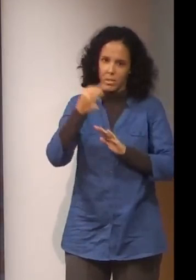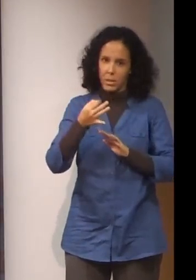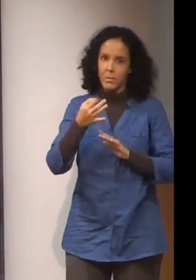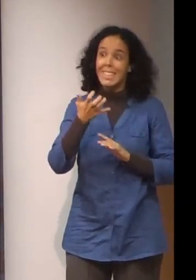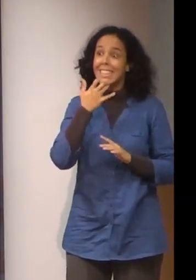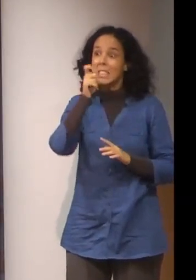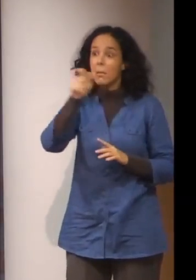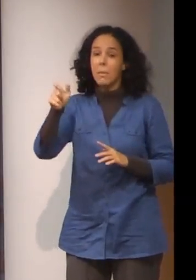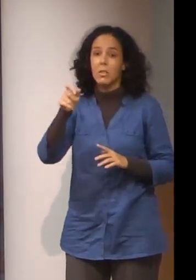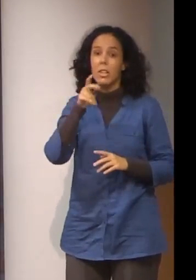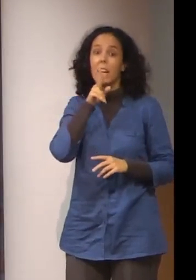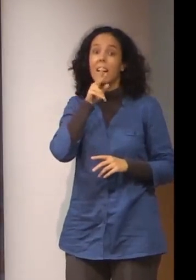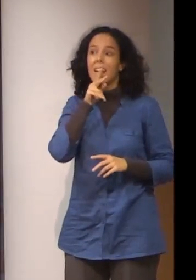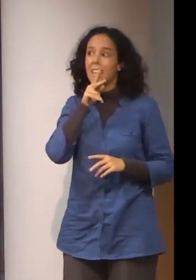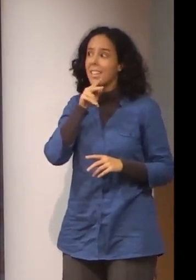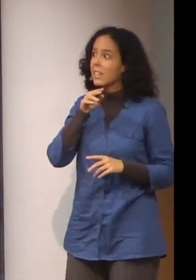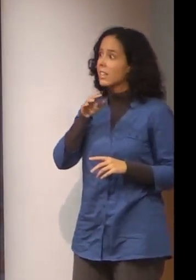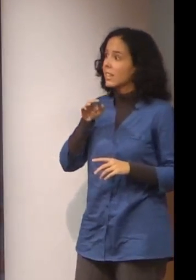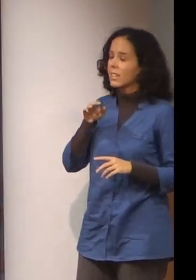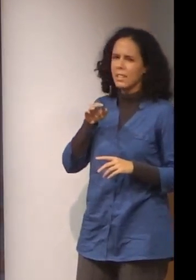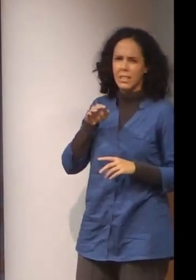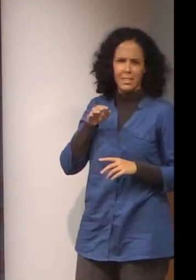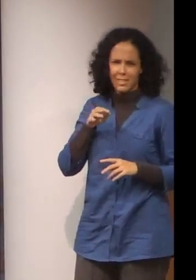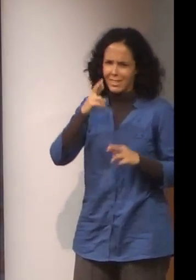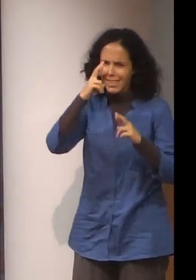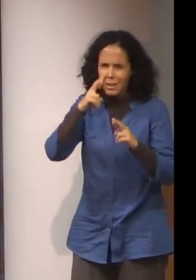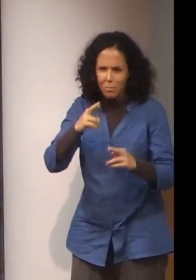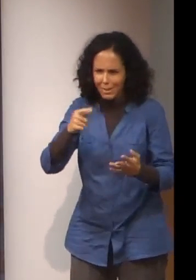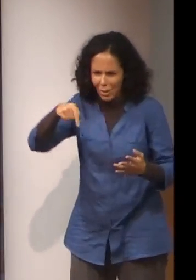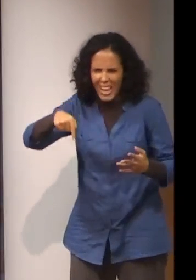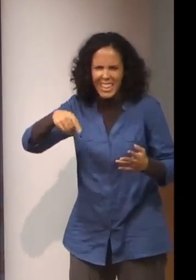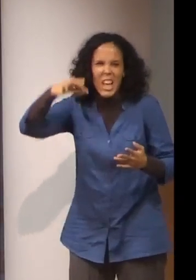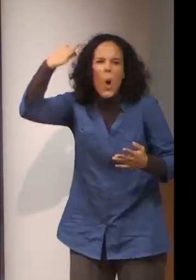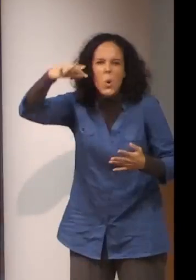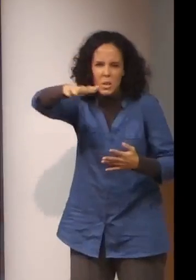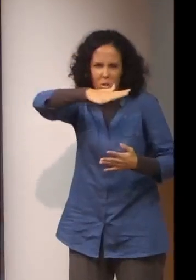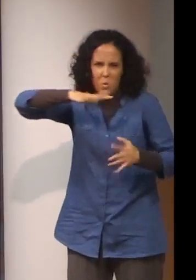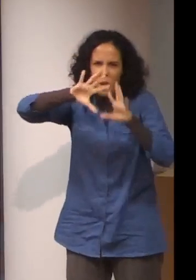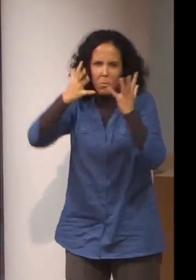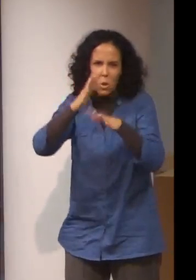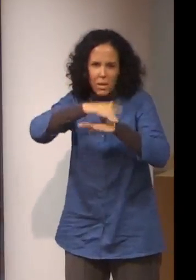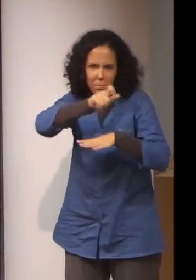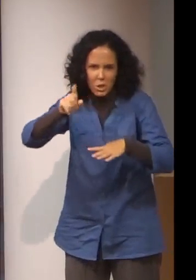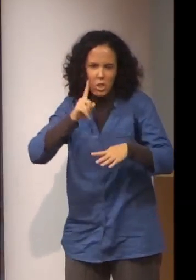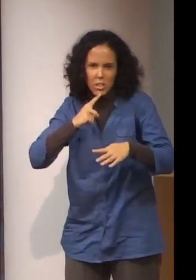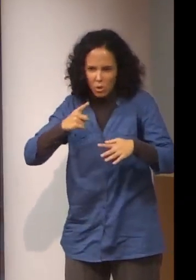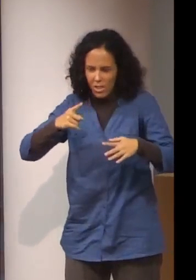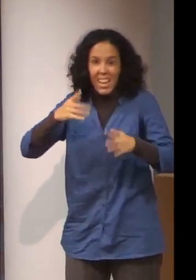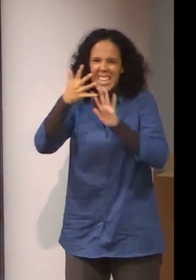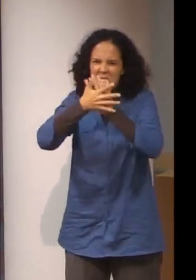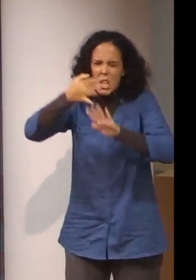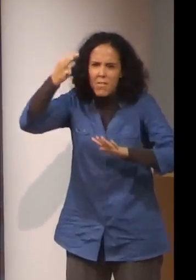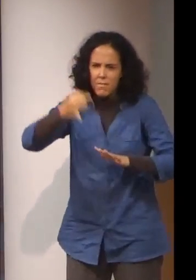signos, no exageraba. Es decir, si una persona utiliza la lengua oral, se la tacha